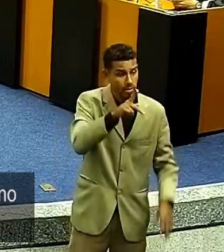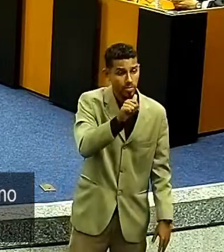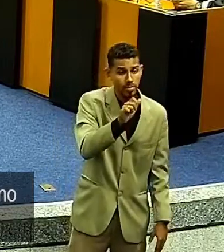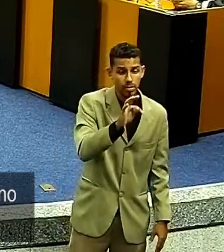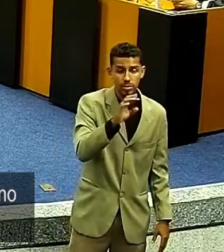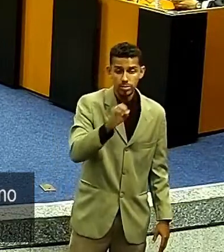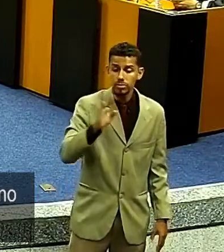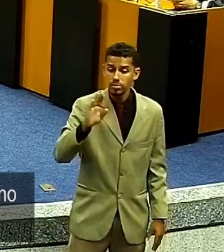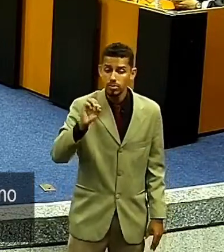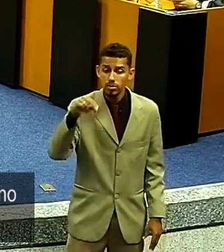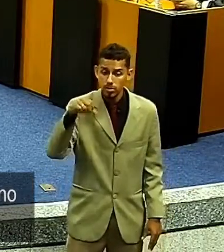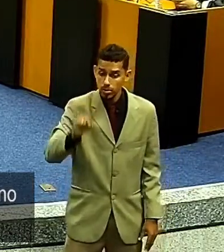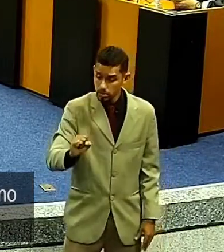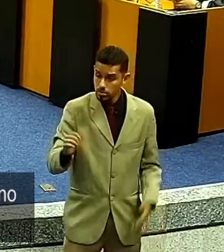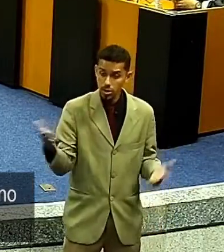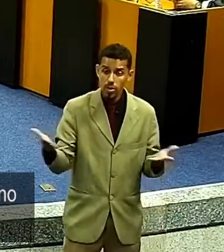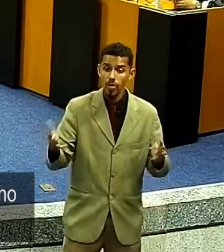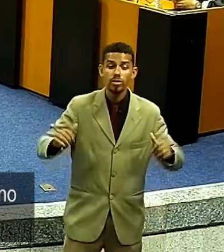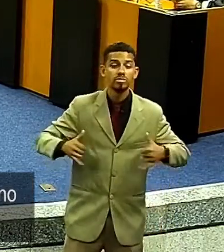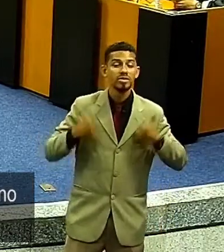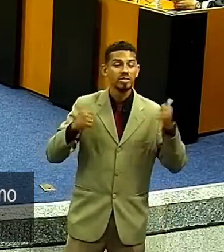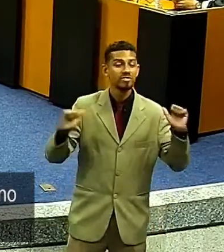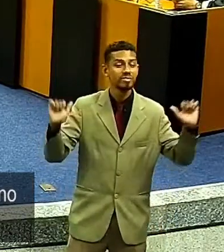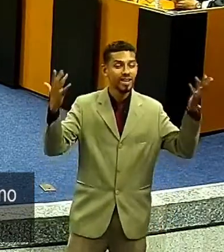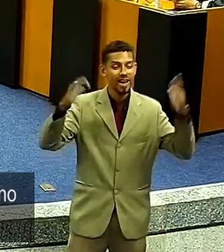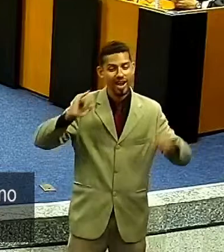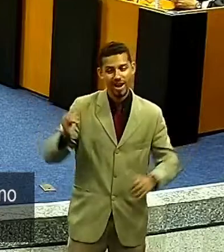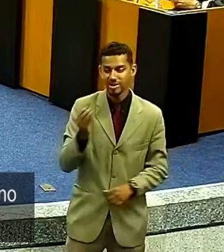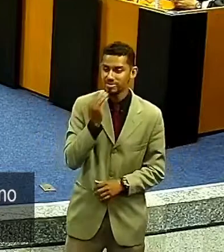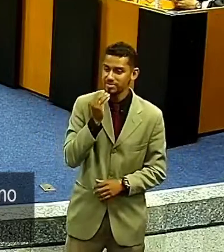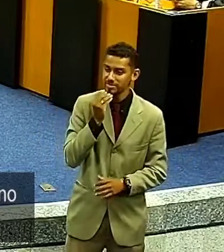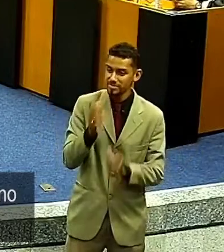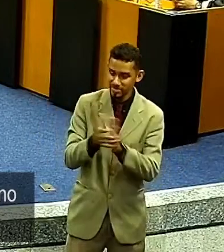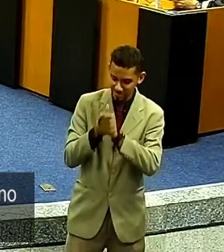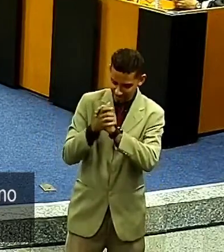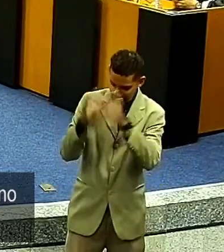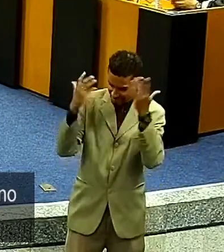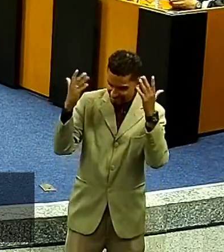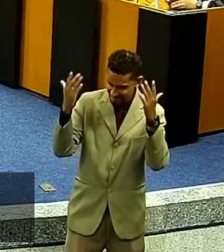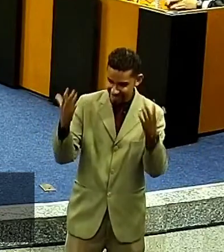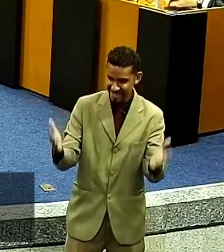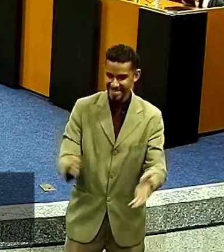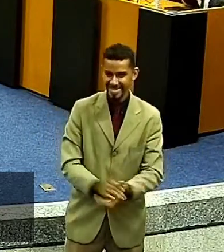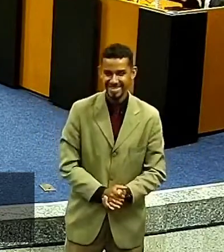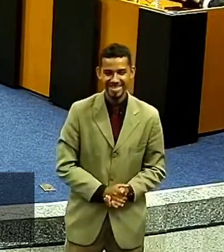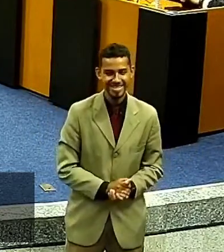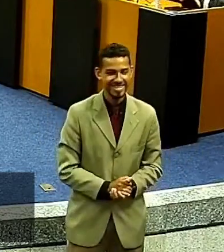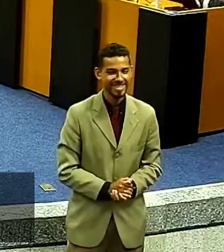este que hoje inclusive está aniversariando E aproveito para lhe dar meus parabéns